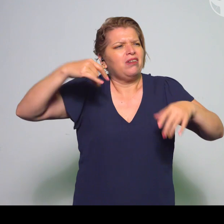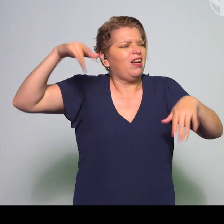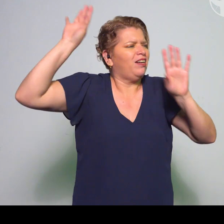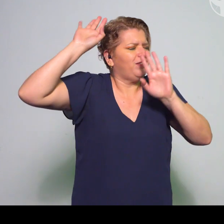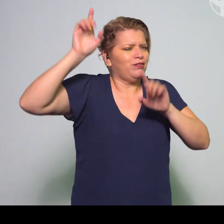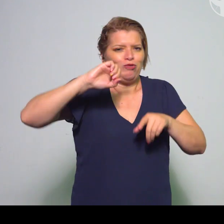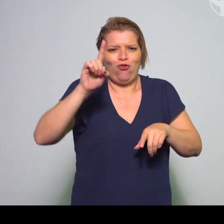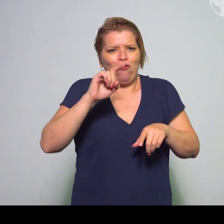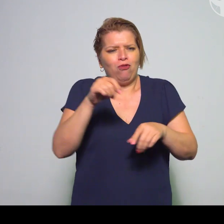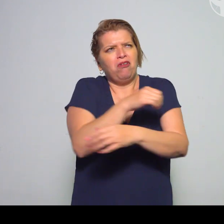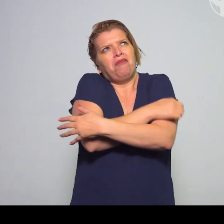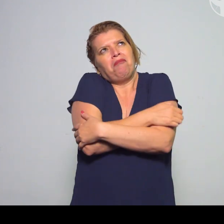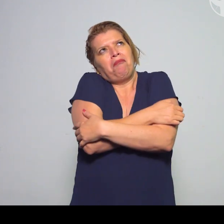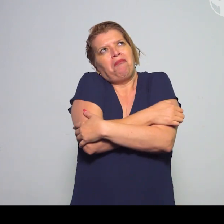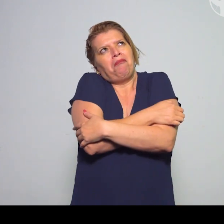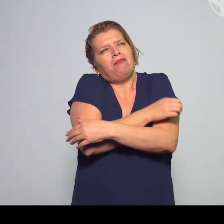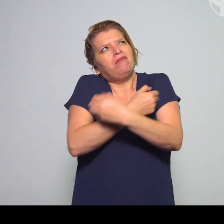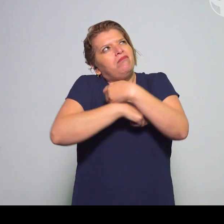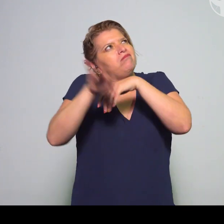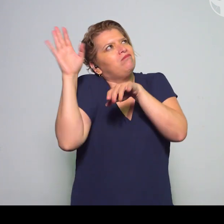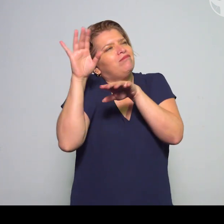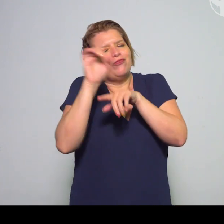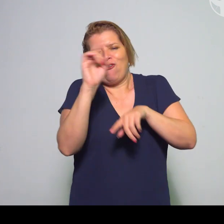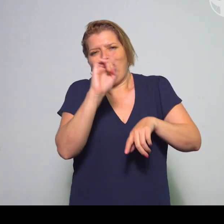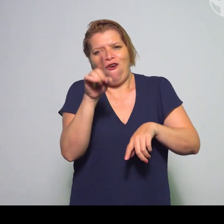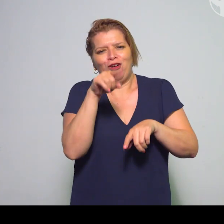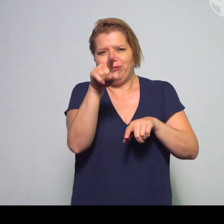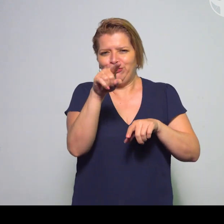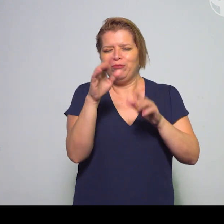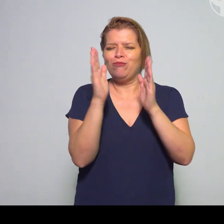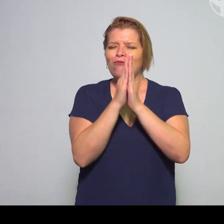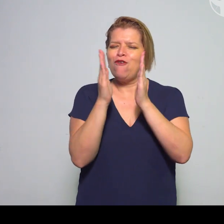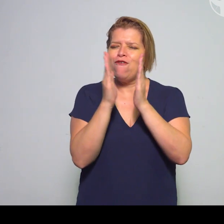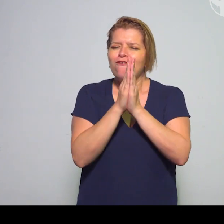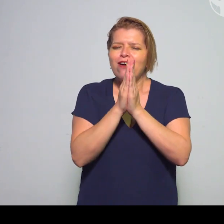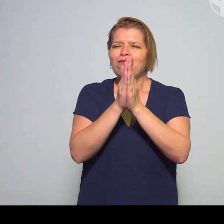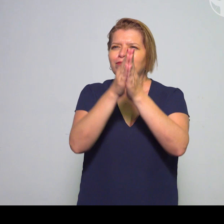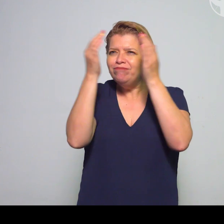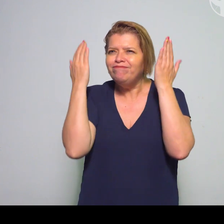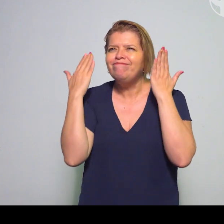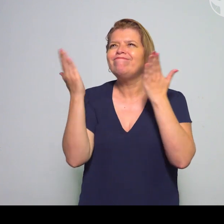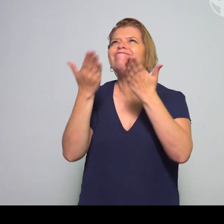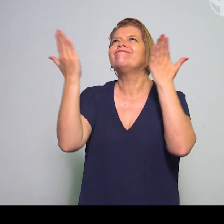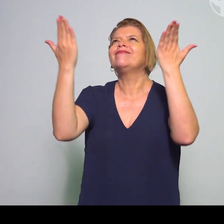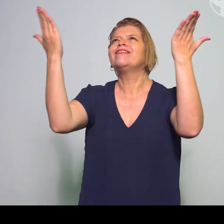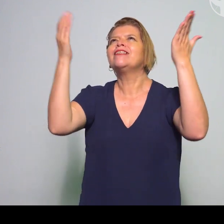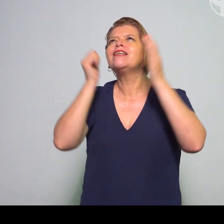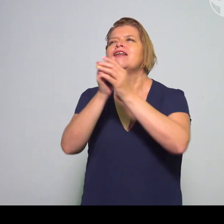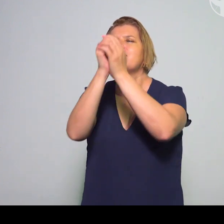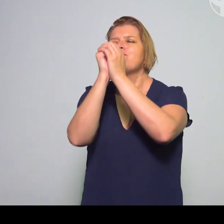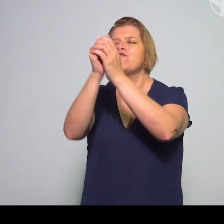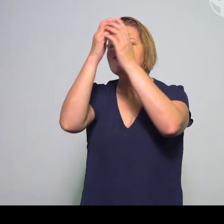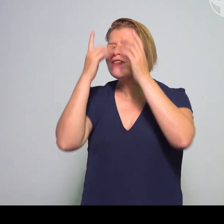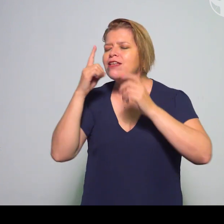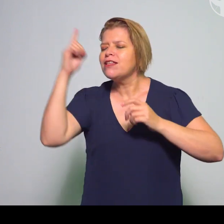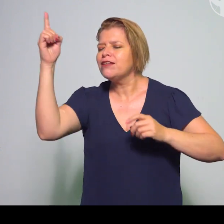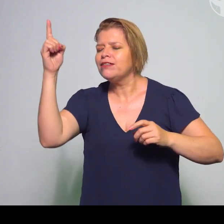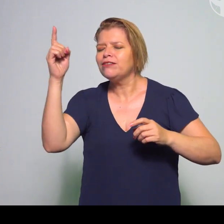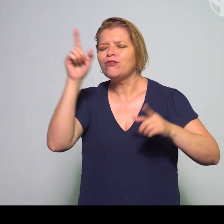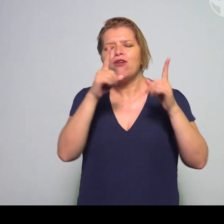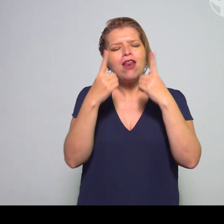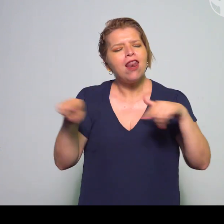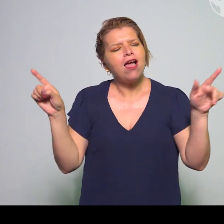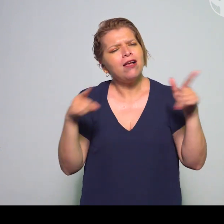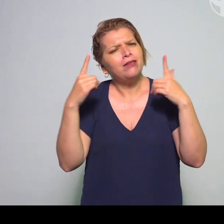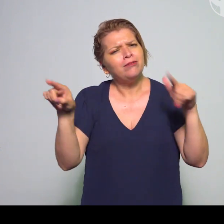del pantalón o quizás de brazos cruzados en esos momentos tan especiales en los que el Señor nos permite adorarle a través